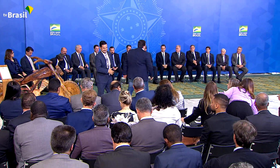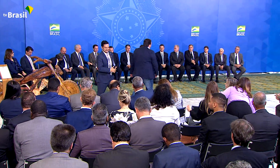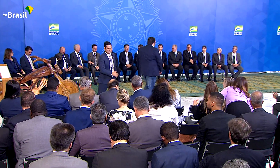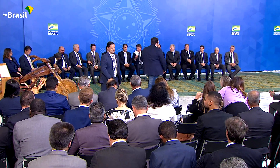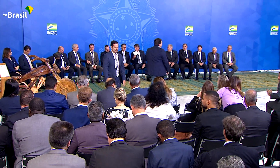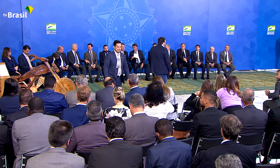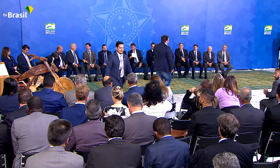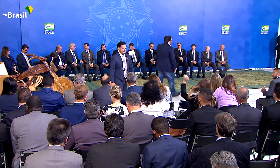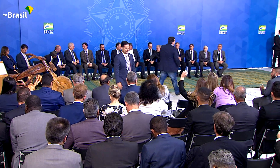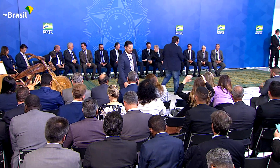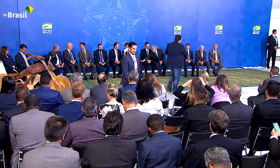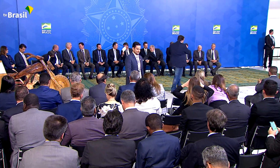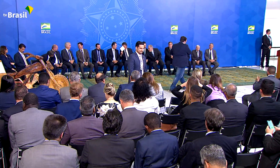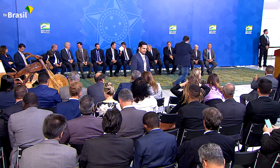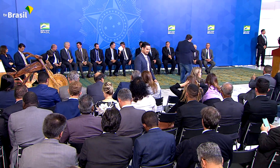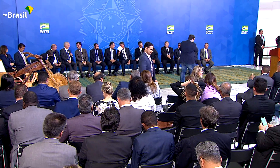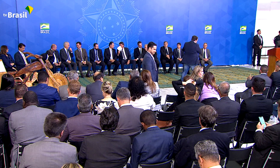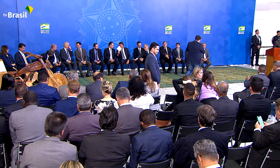Oi